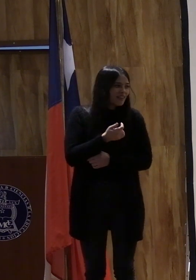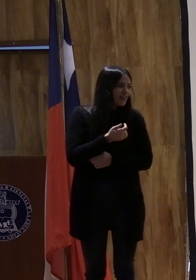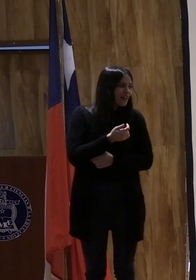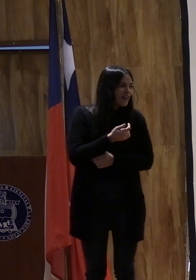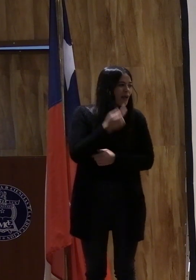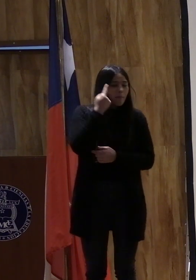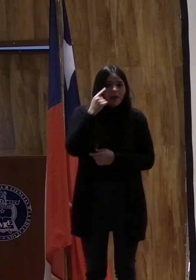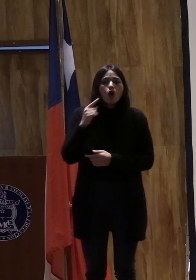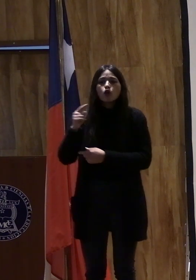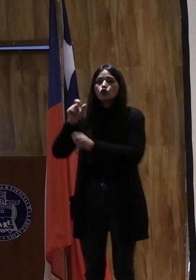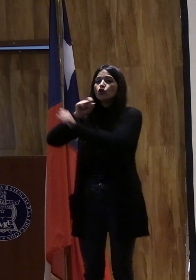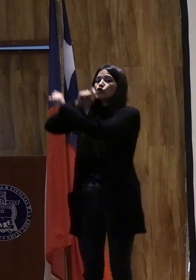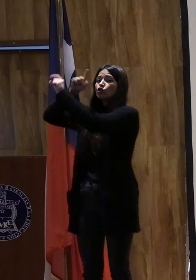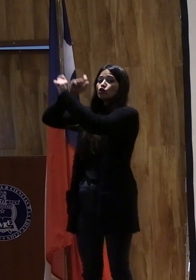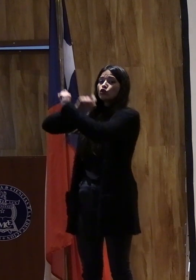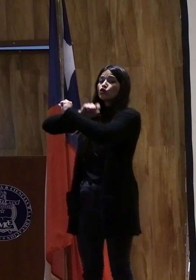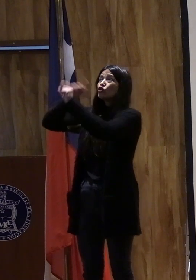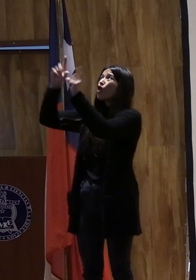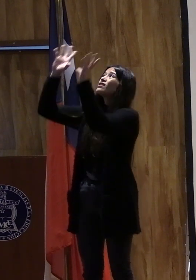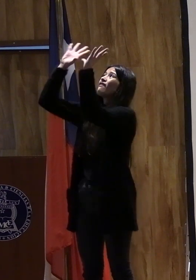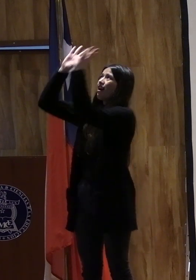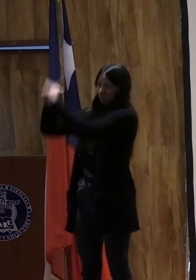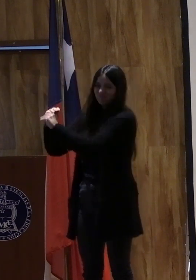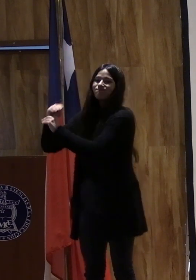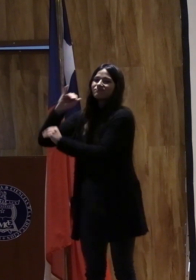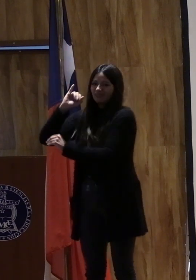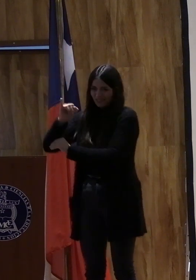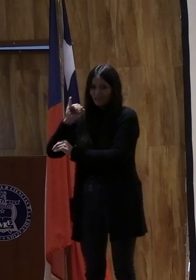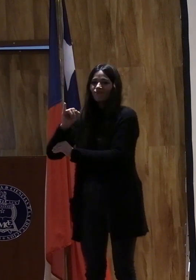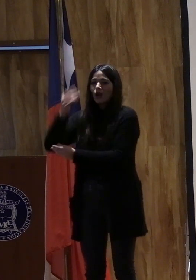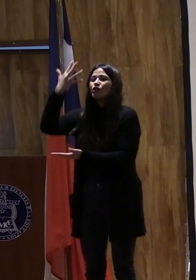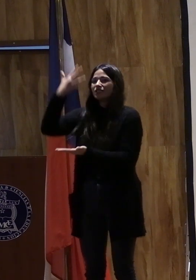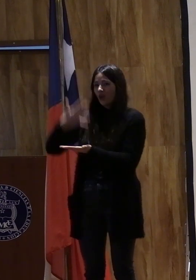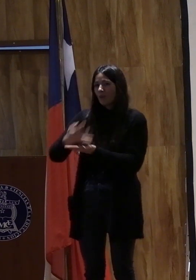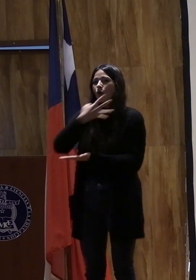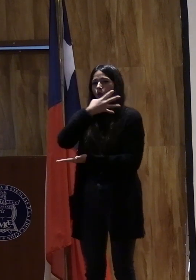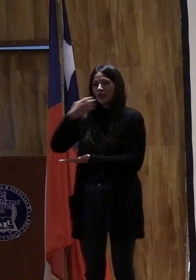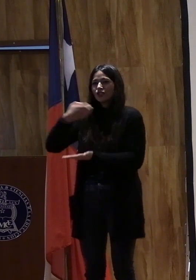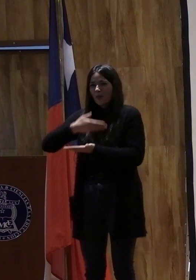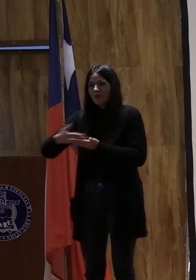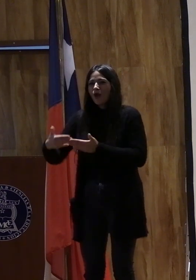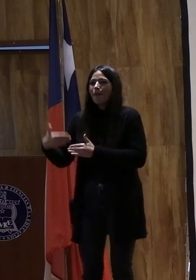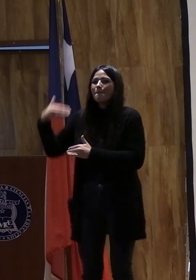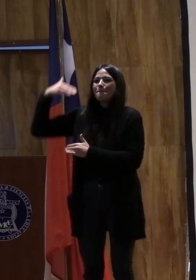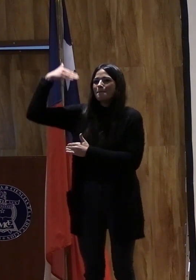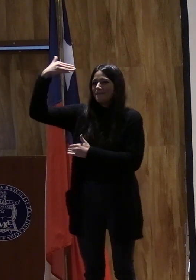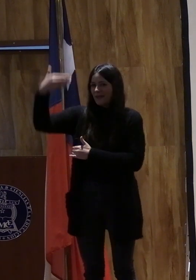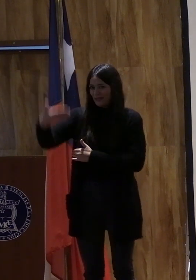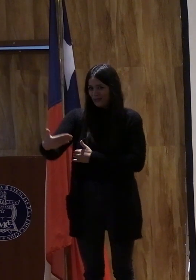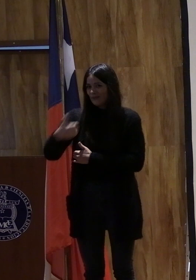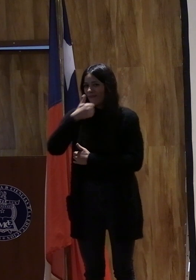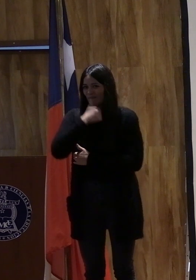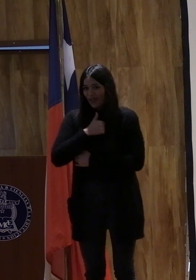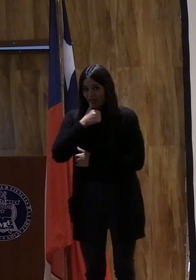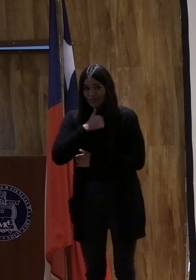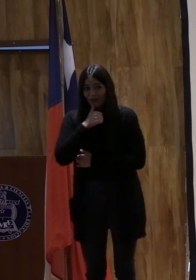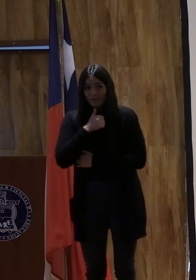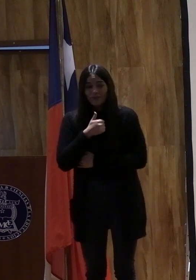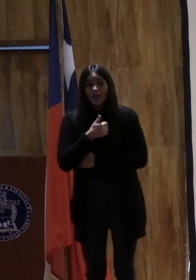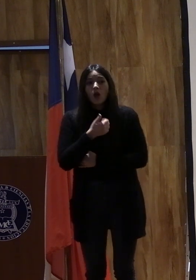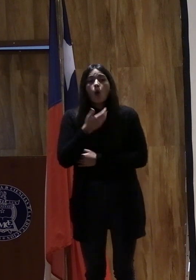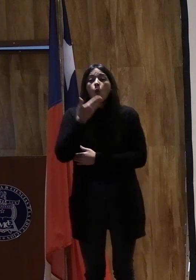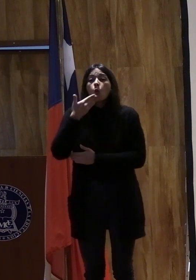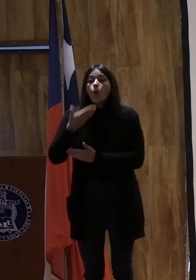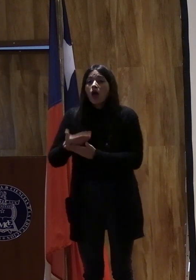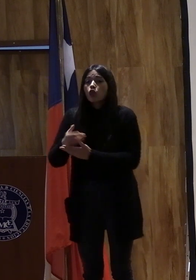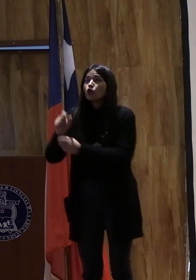Pero se va a acabar el Sol en 5.400 millones de años más. Y cuando esté ya dando señales de que